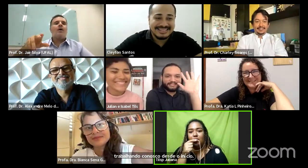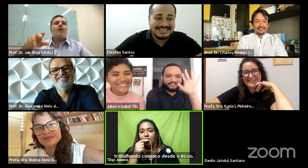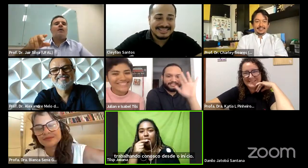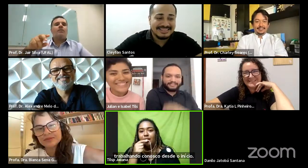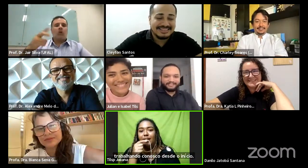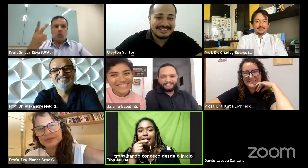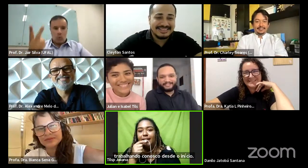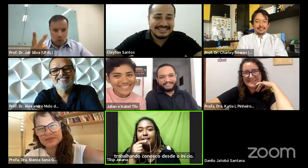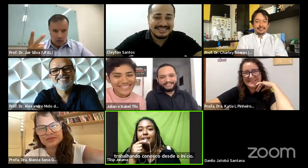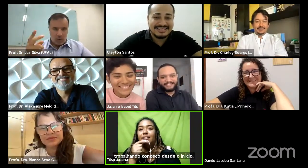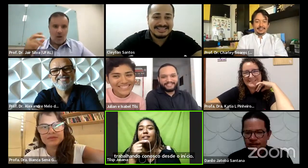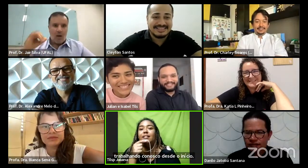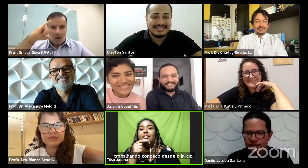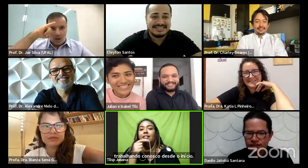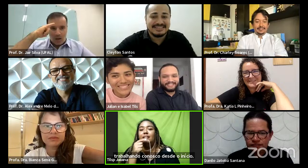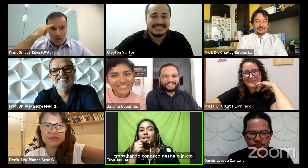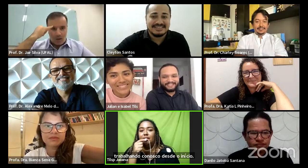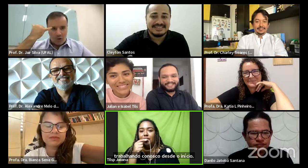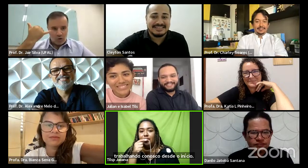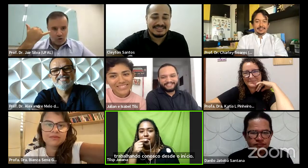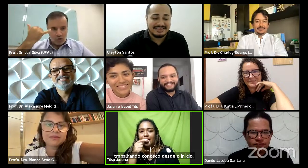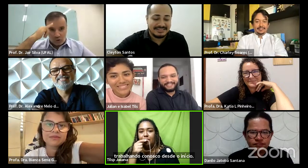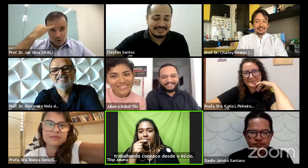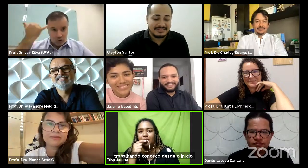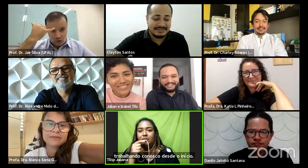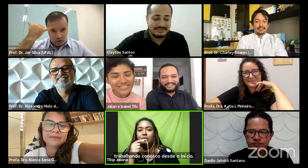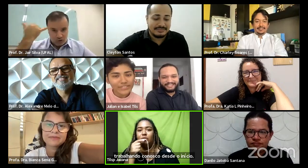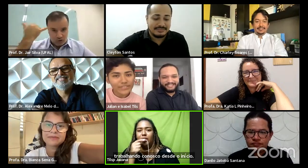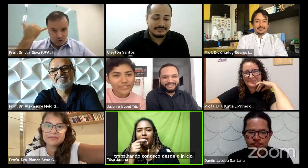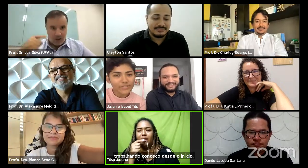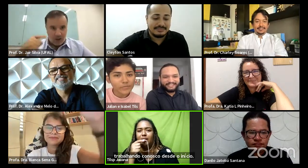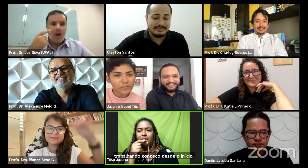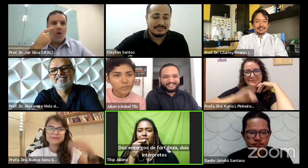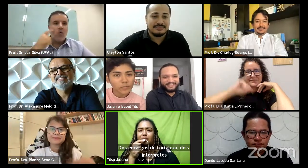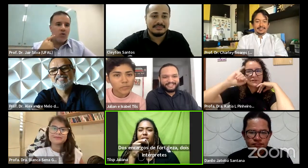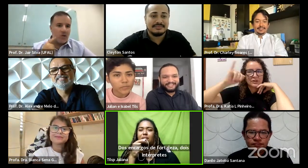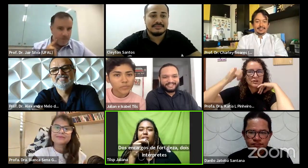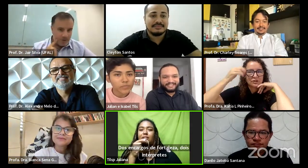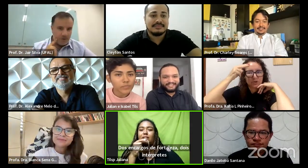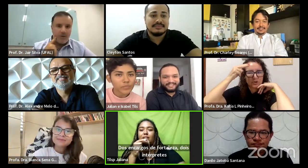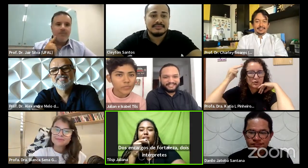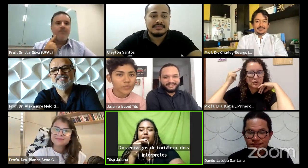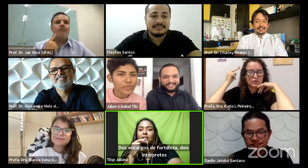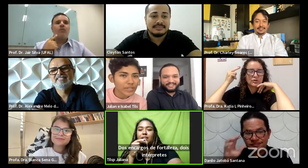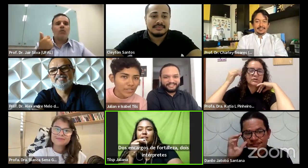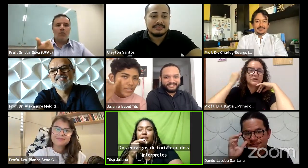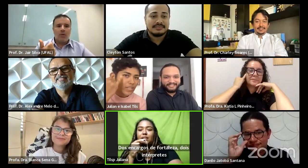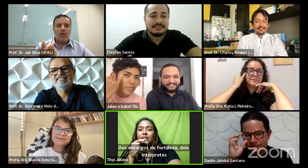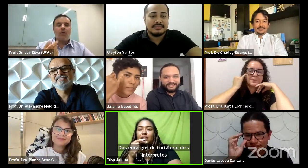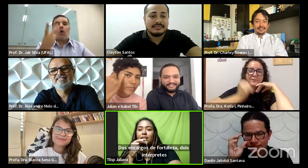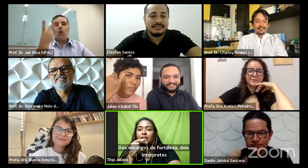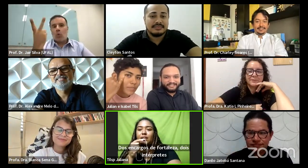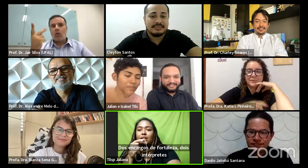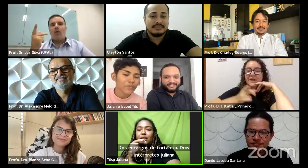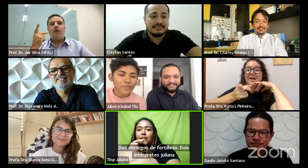Os intérpretes de Fortaleza, dois intérpretes, Julião